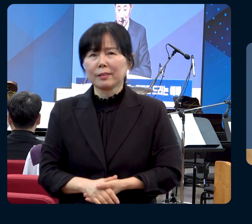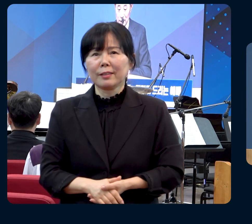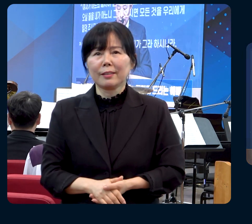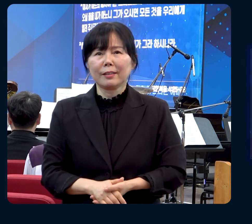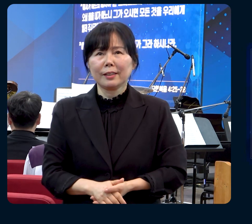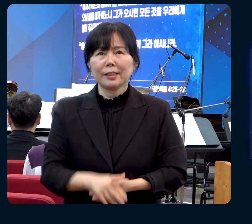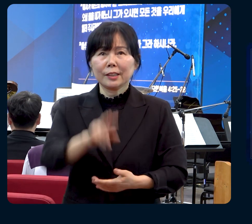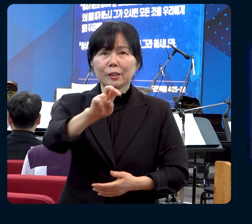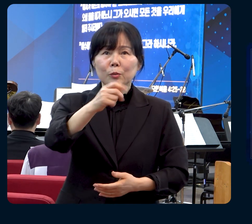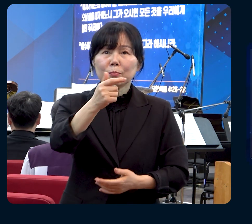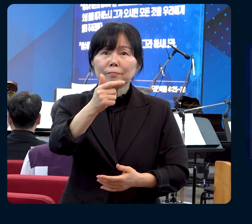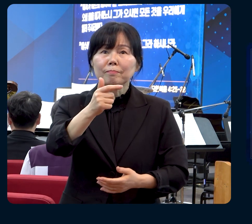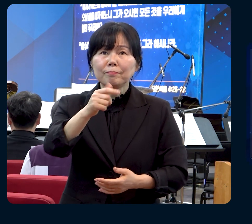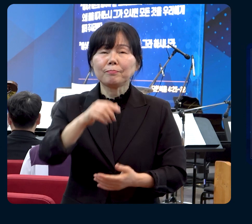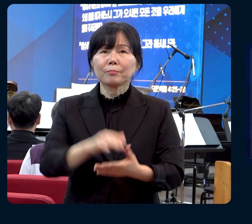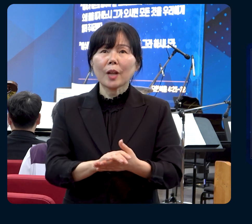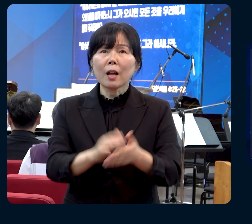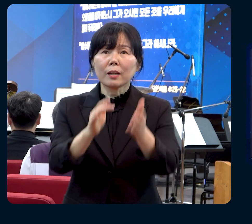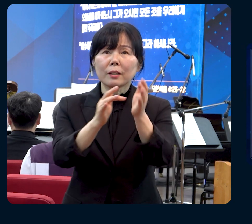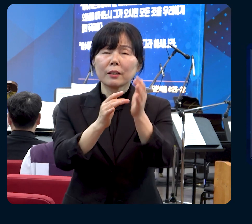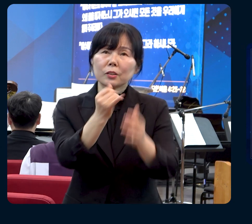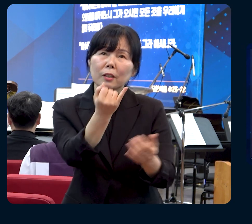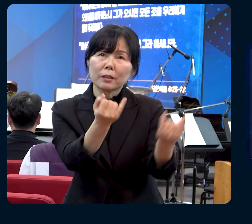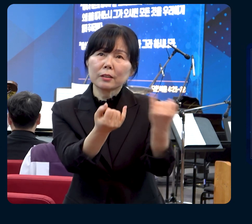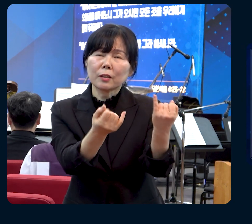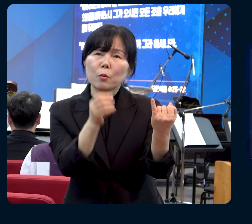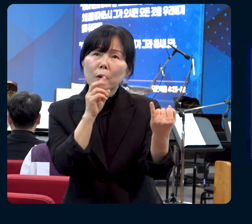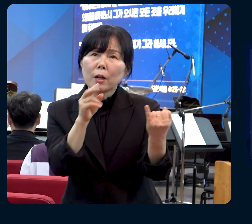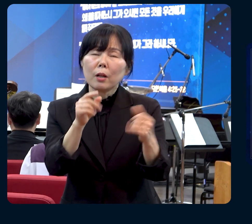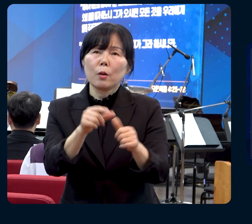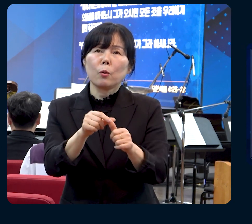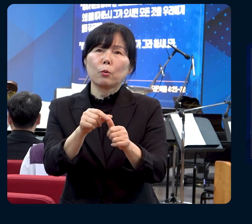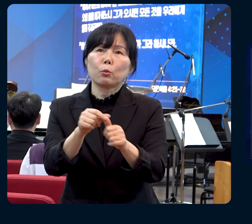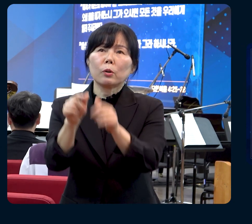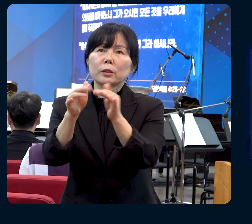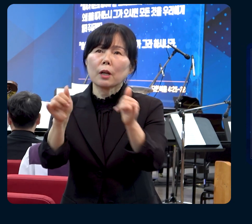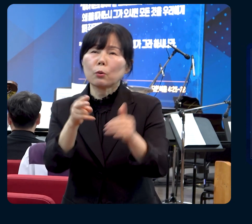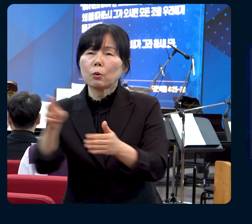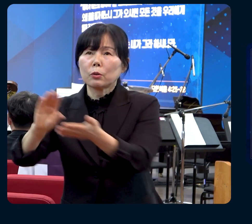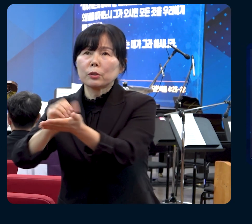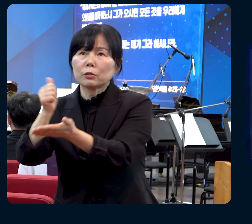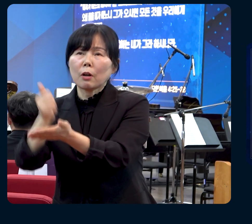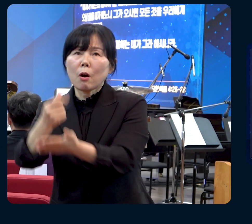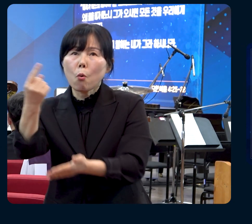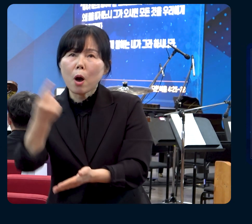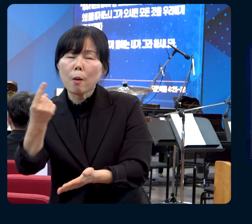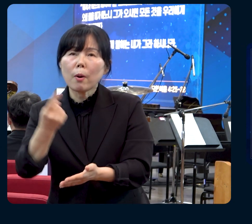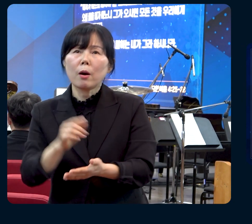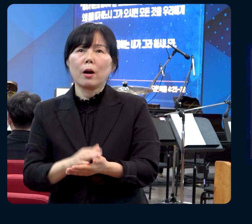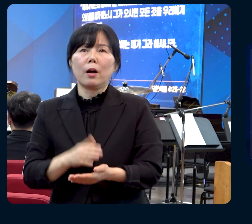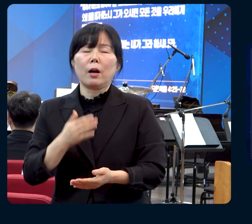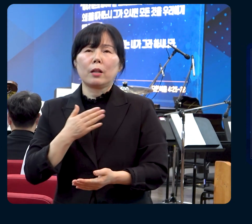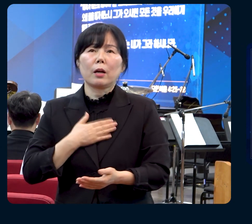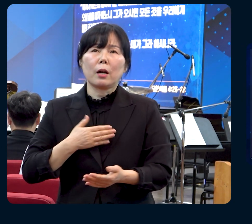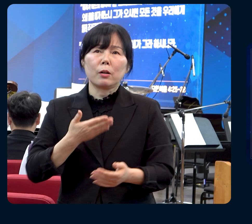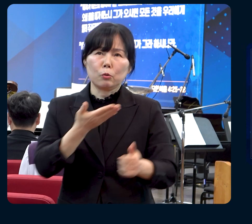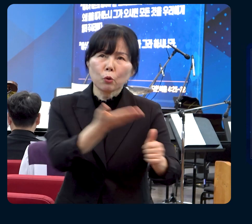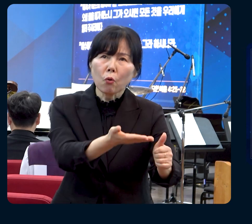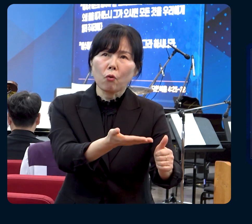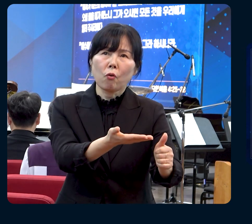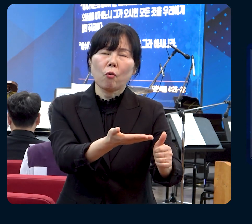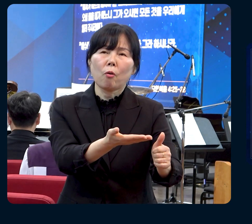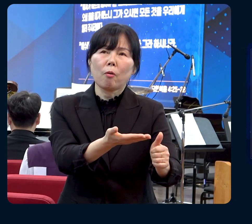보겠습니다. 여자가 이르되 메시아 곧 그리스도라 하는 이가 오실 줄을 내가 아노니 그가 오시면 모든 것을 우리에게